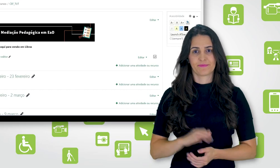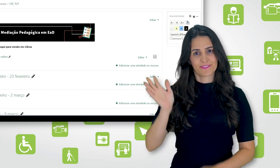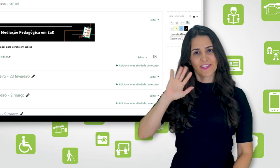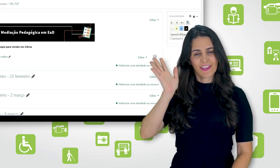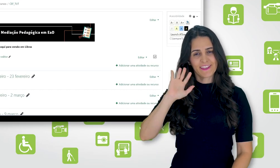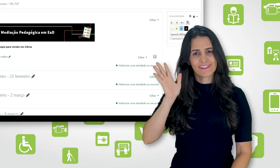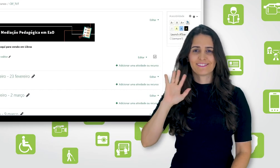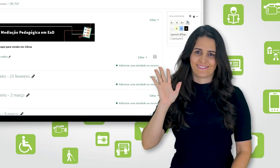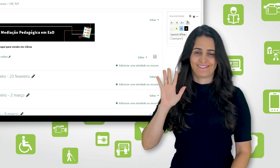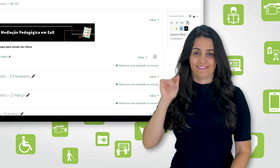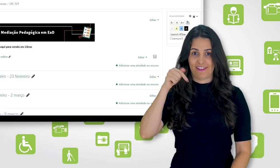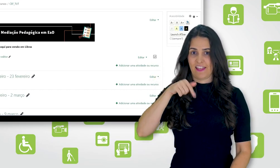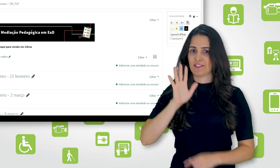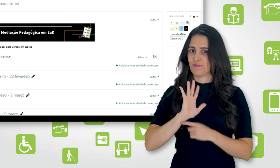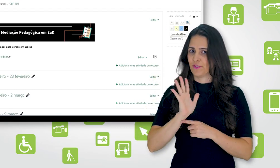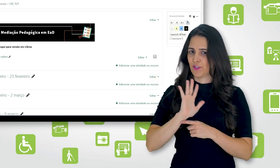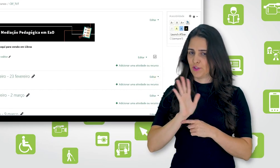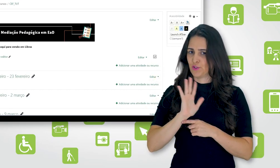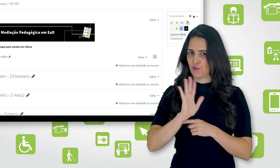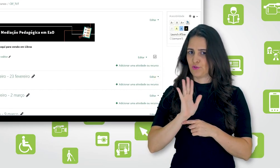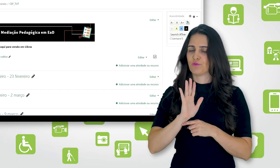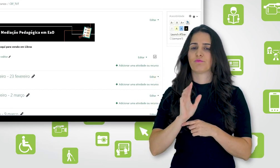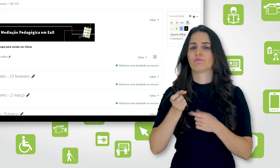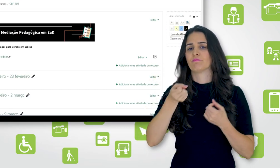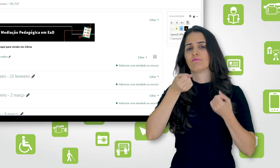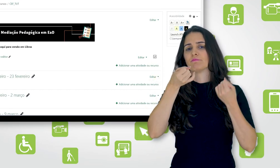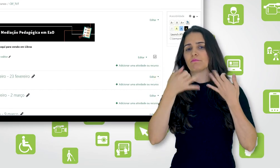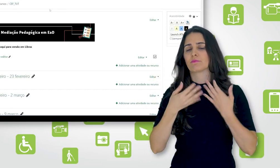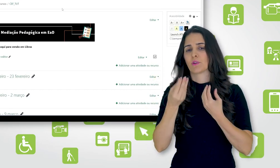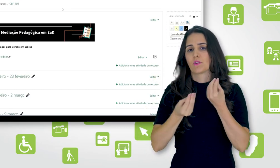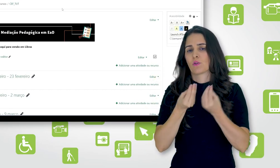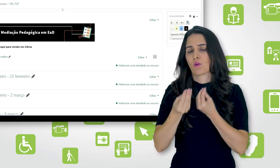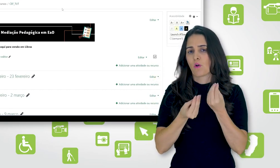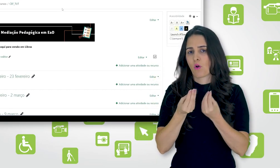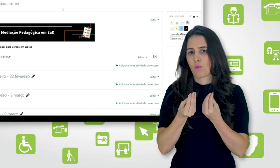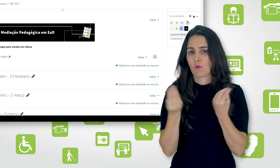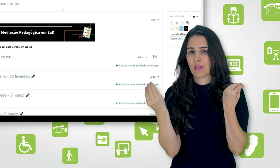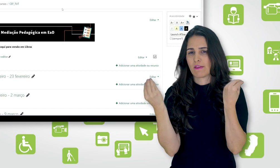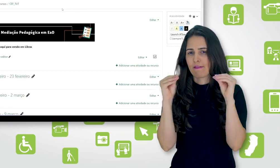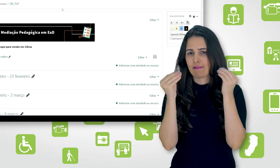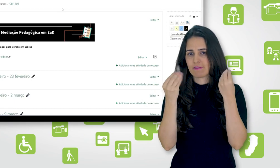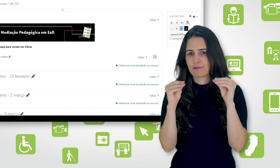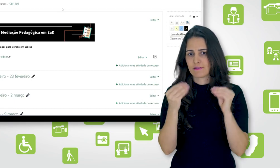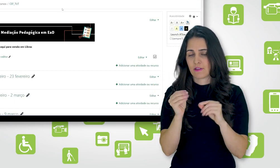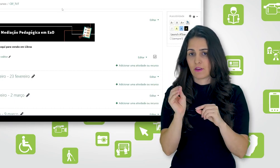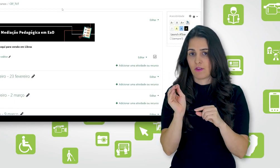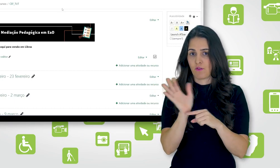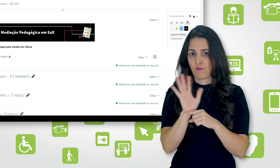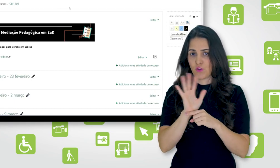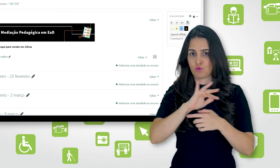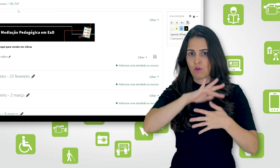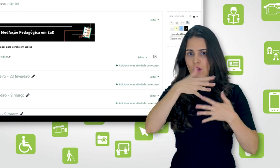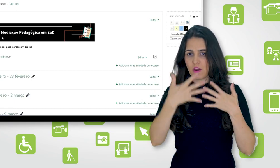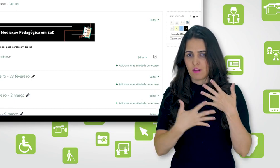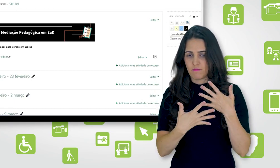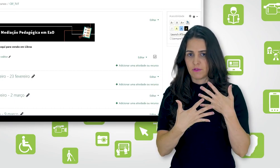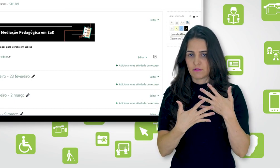Olá Neste vídeo tutorial nós vamos aprender a inserir um vídeo em Libras de modo que ele